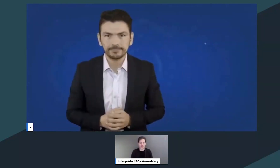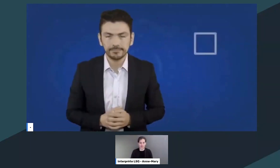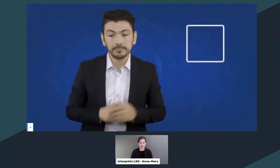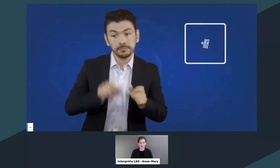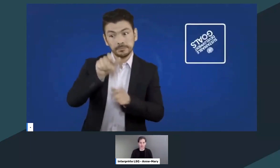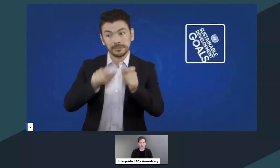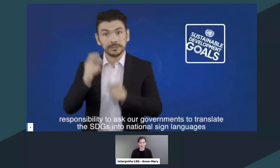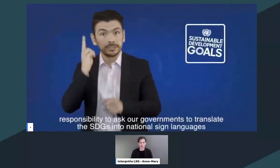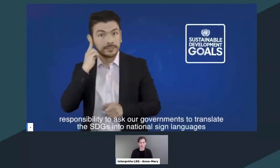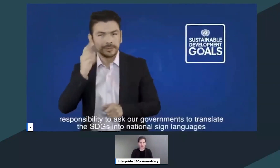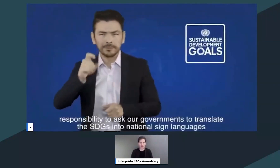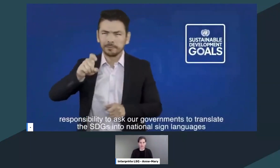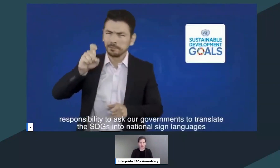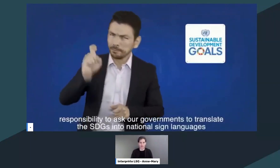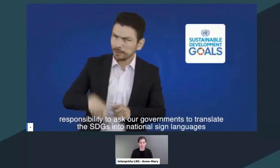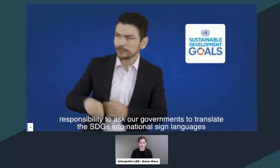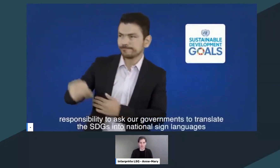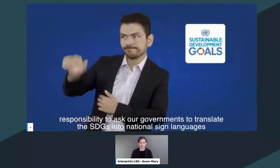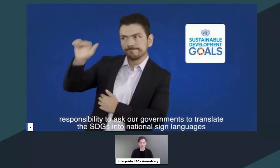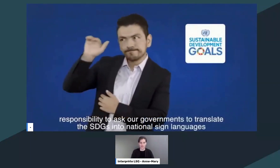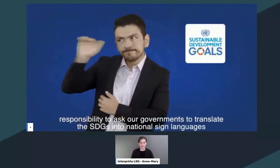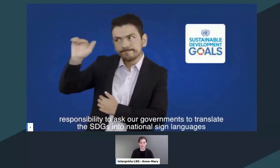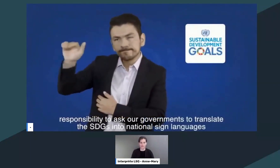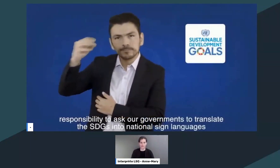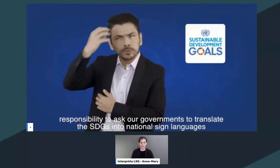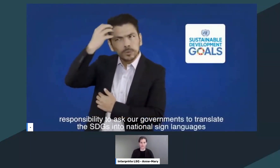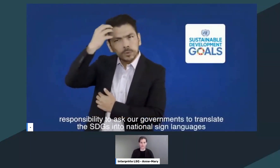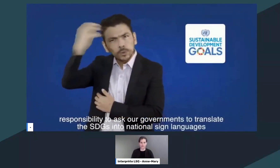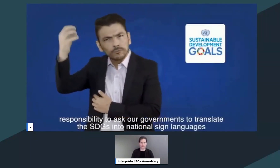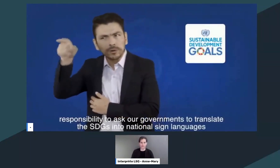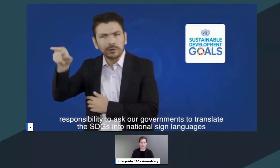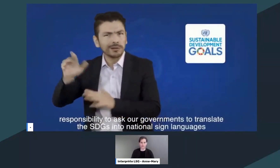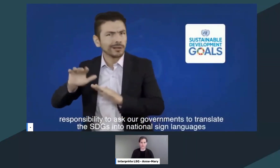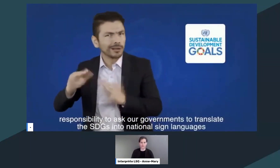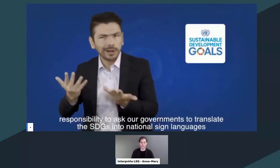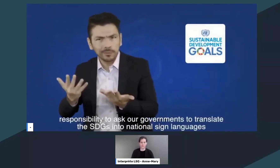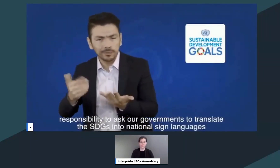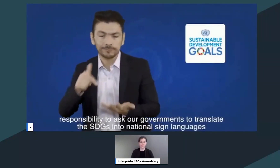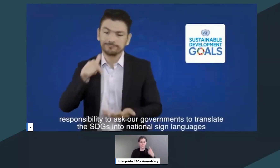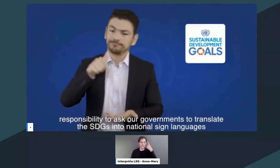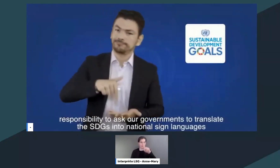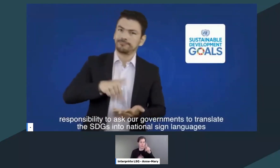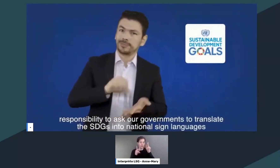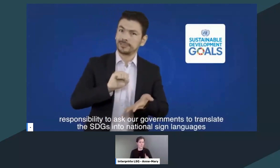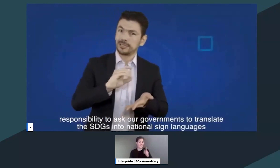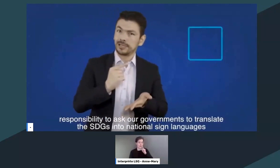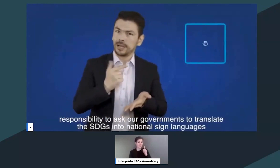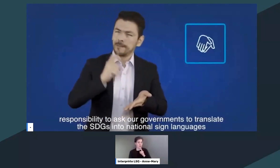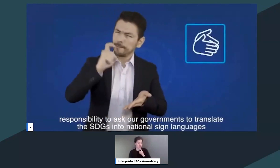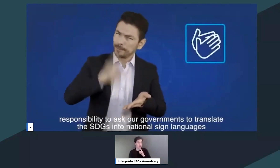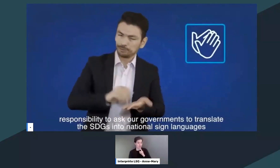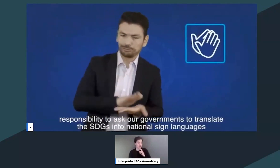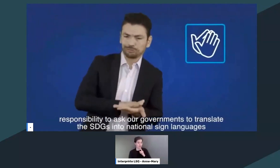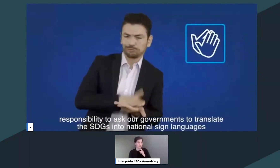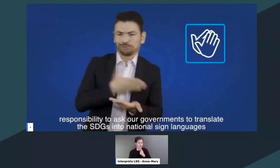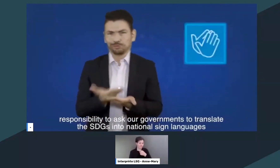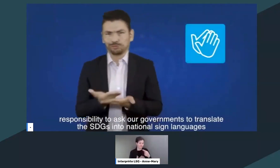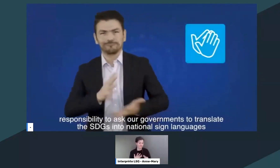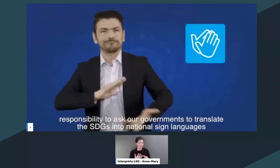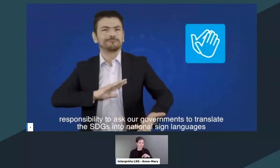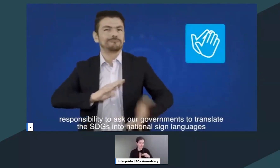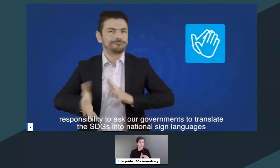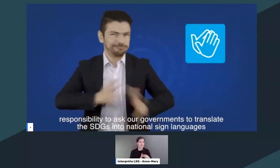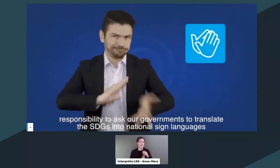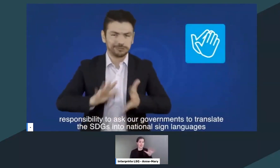des handicaps pour ce qui est, bien sûr, assumer la responsabilité de demander au gouvernement